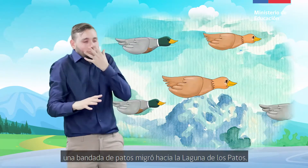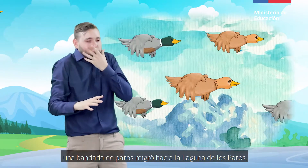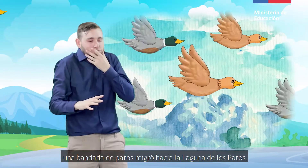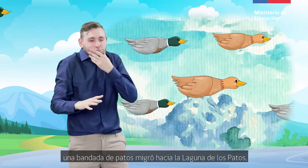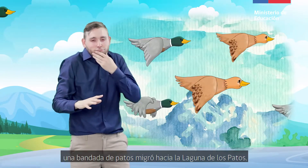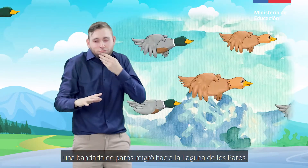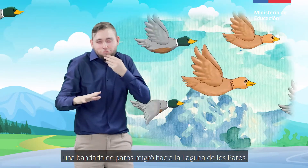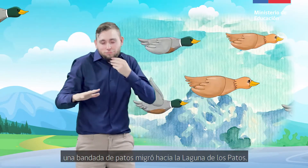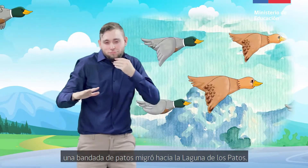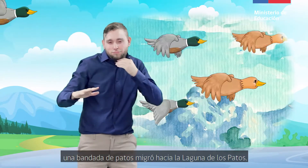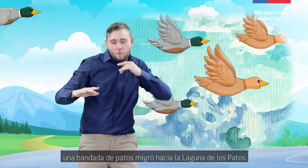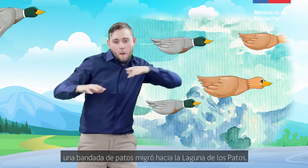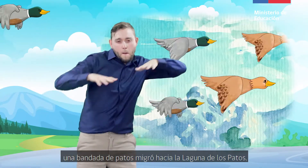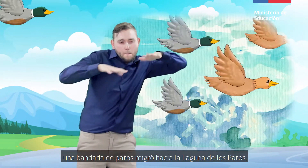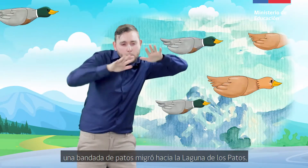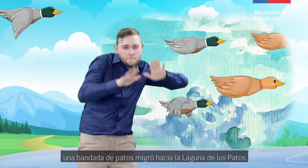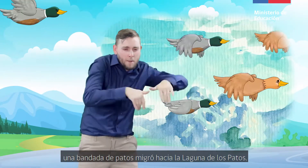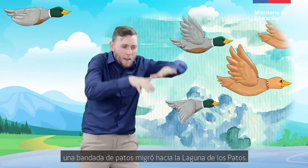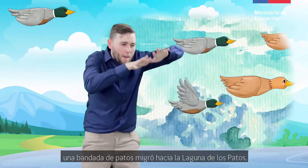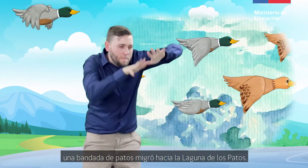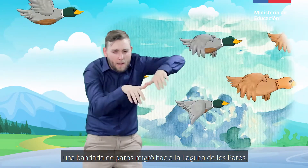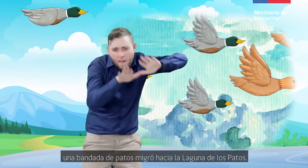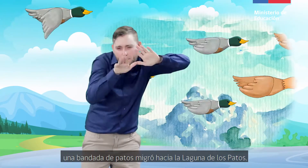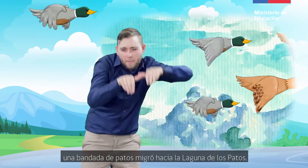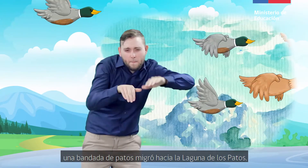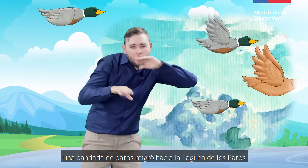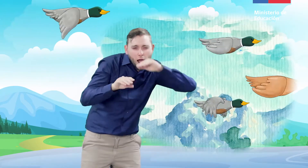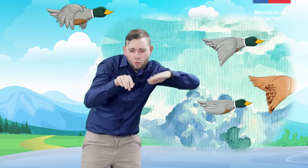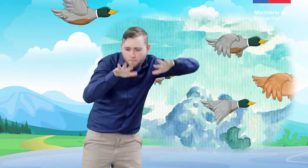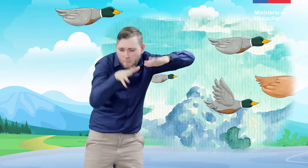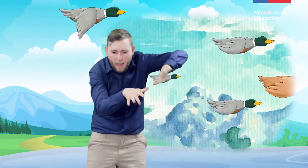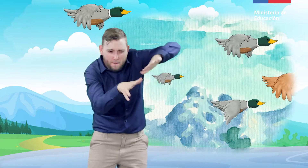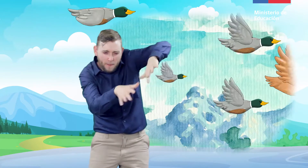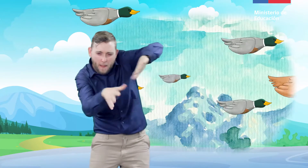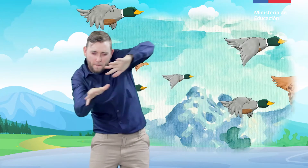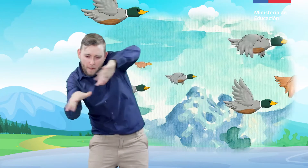una bandada de patos migró hacia la laguna de los patos